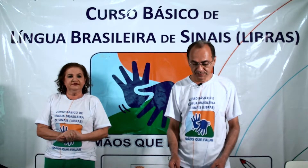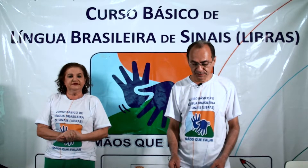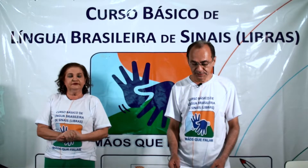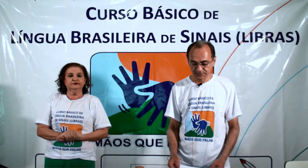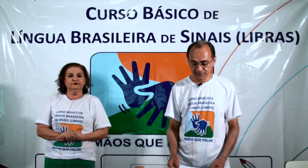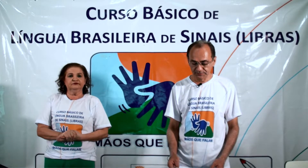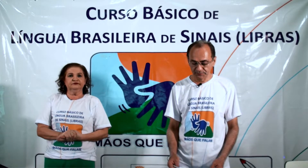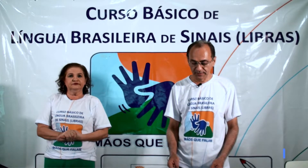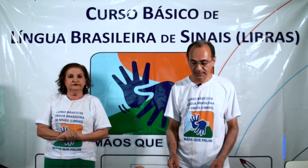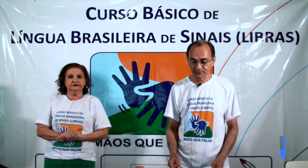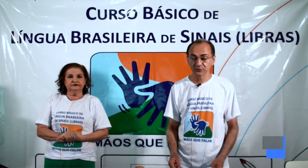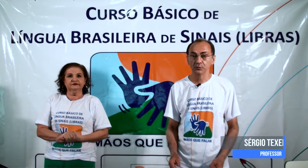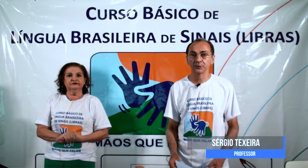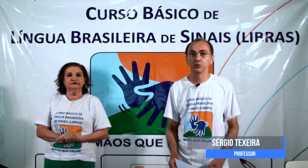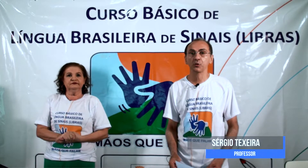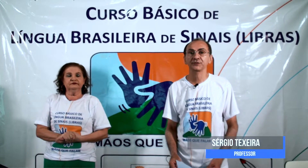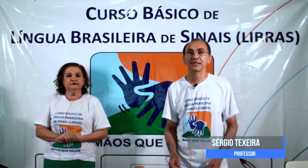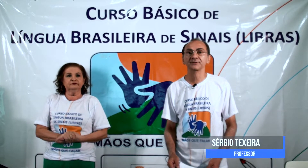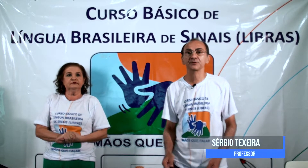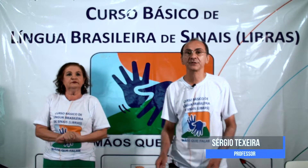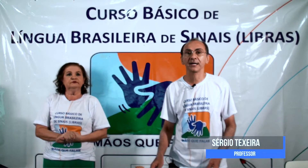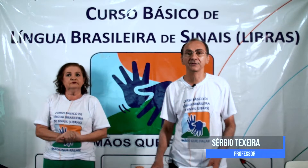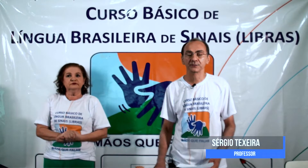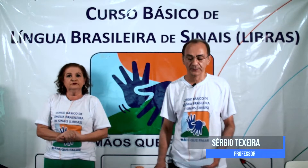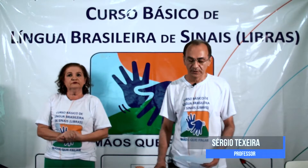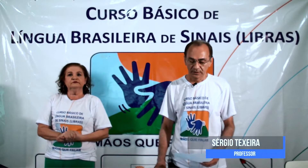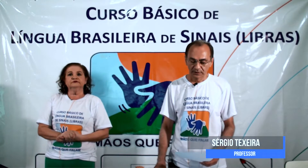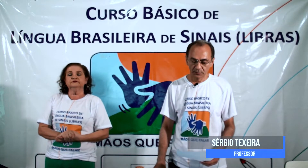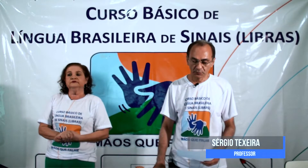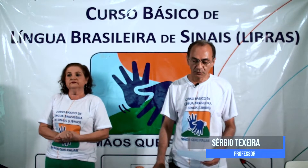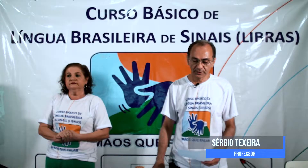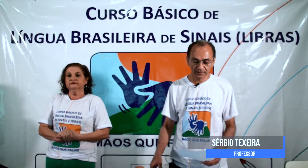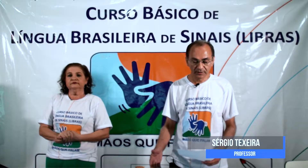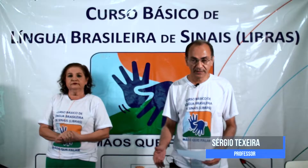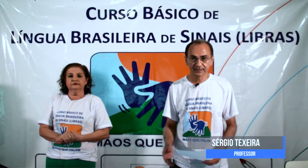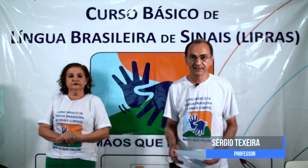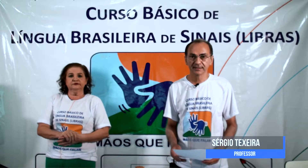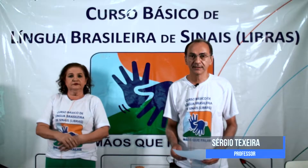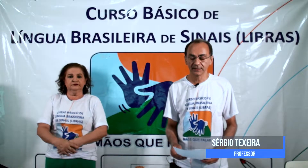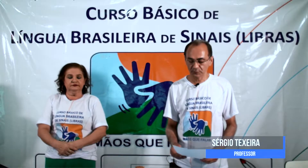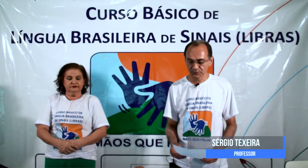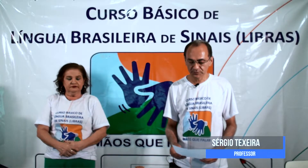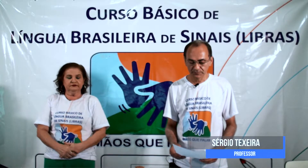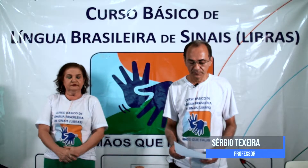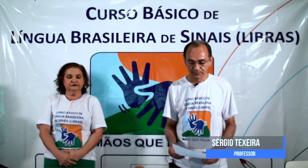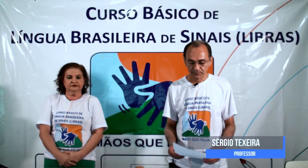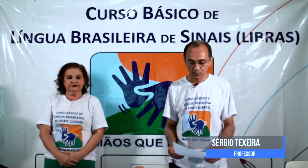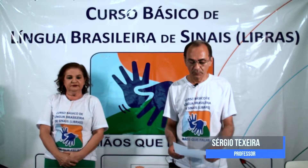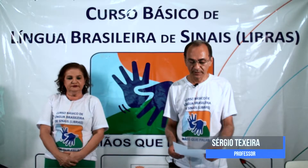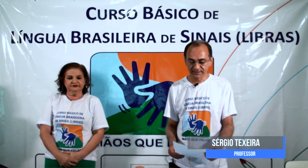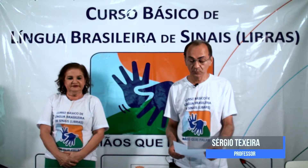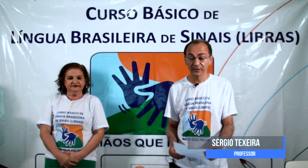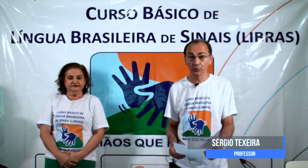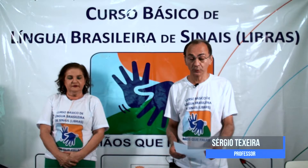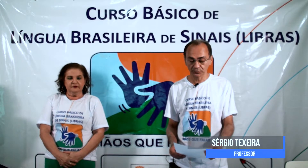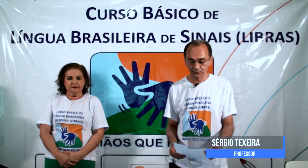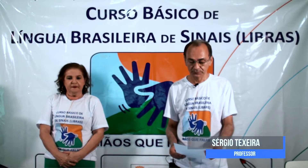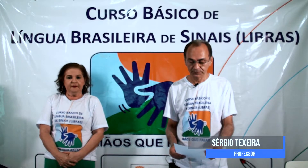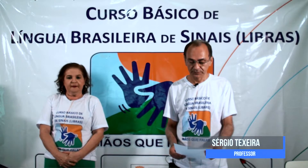antes de falarmos sobre o contrato didático, eu quero agradecer a Deus por mais um encontro e